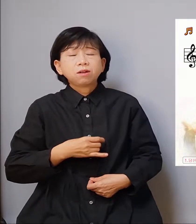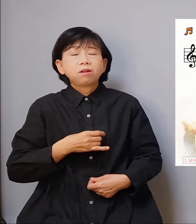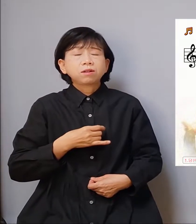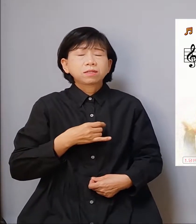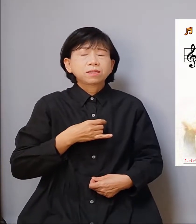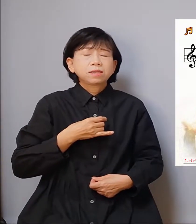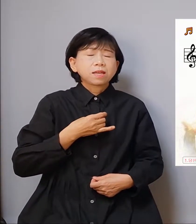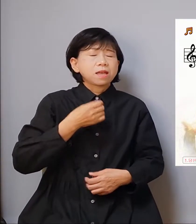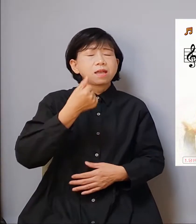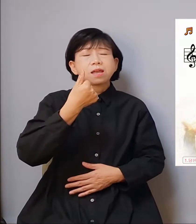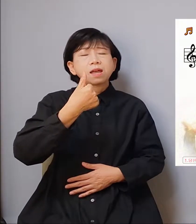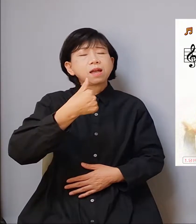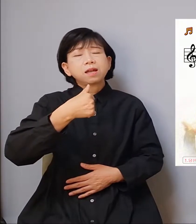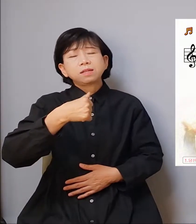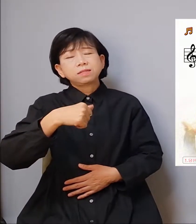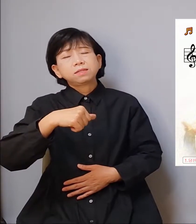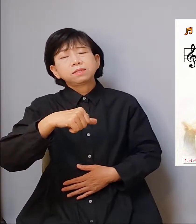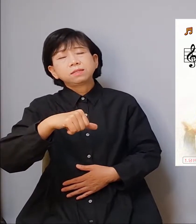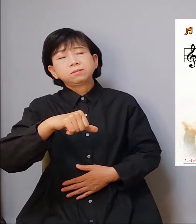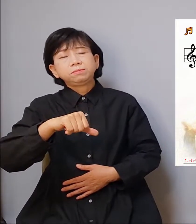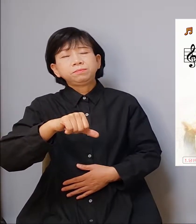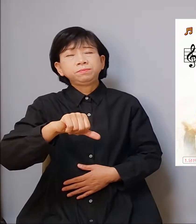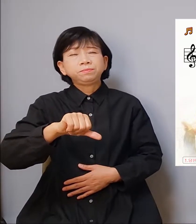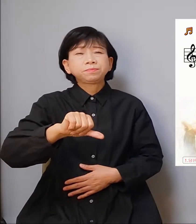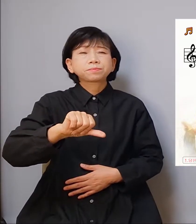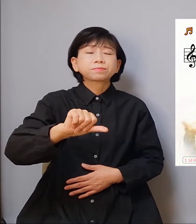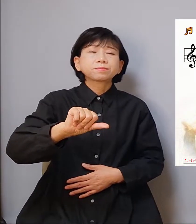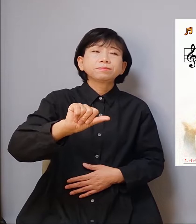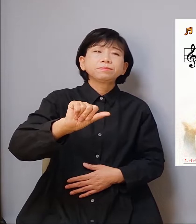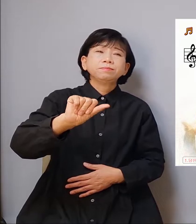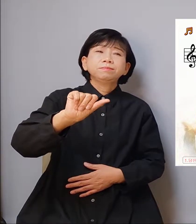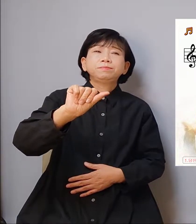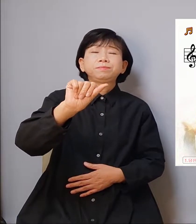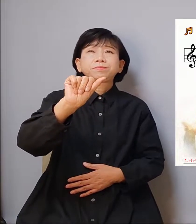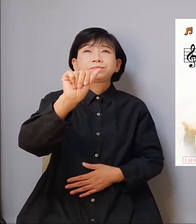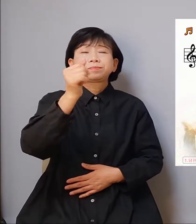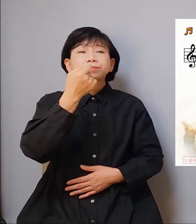당신은 정의의 아들.